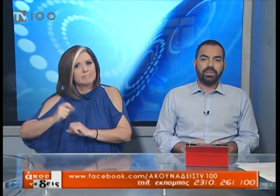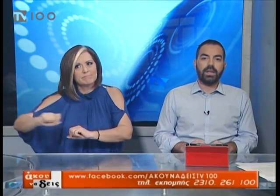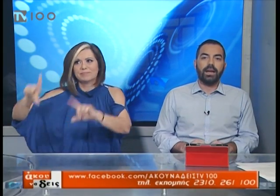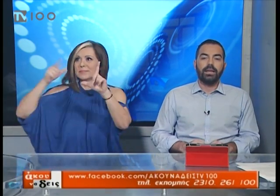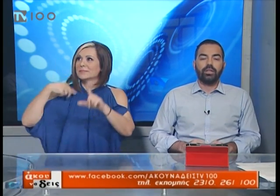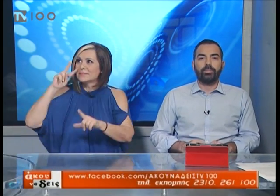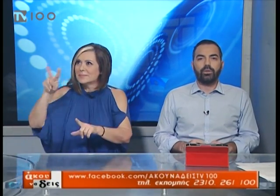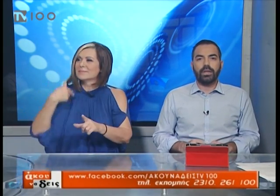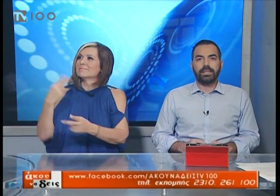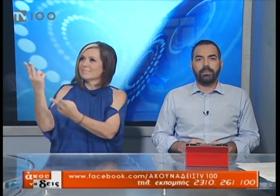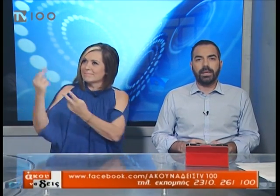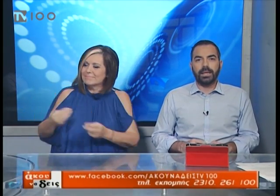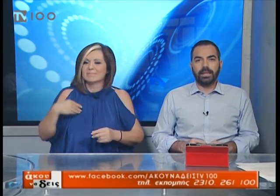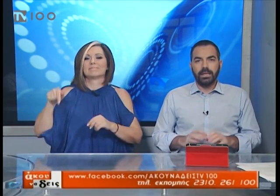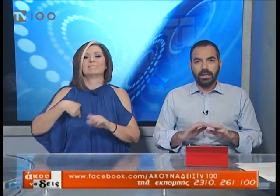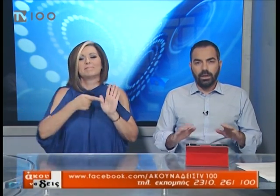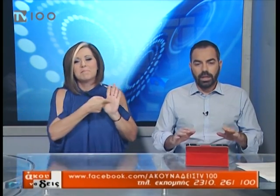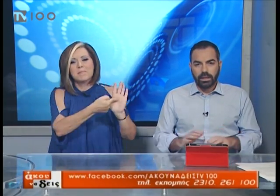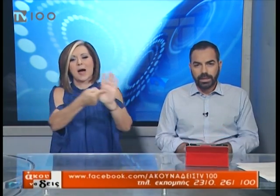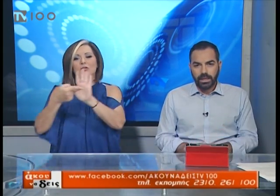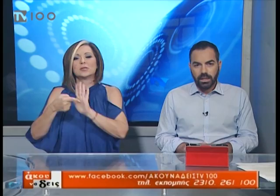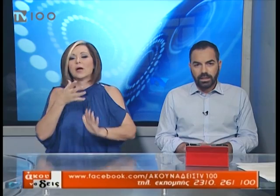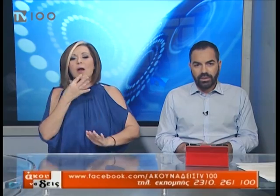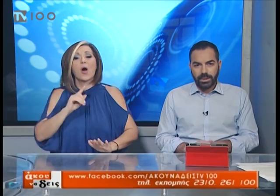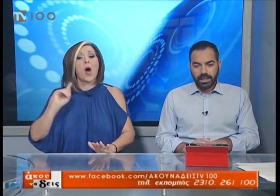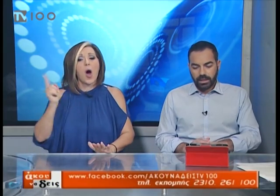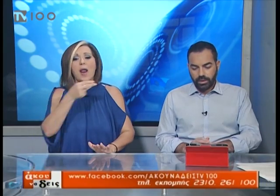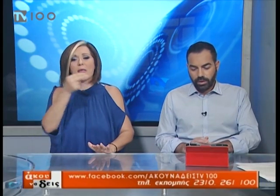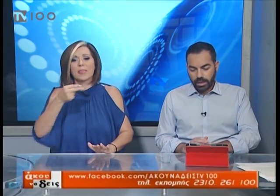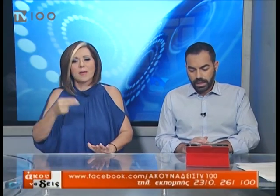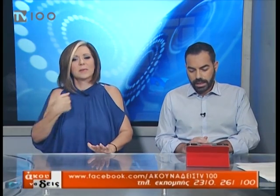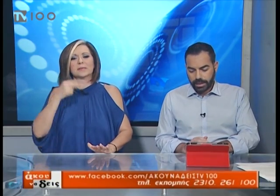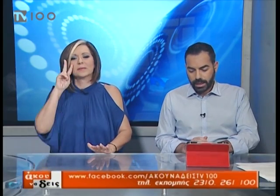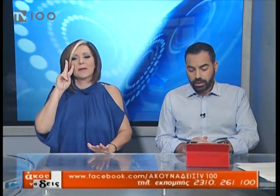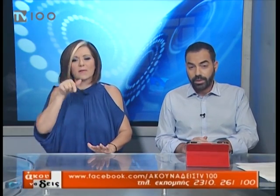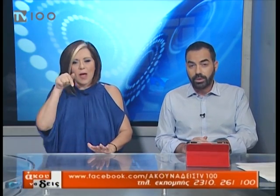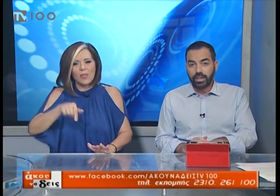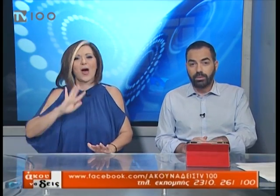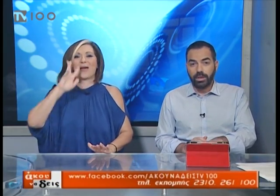και φυσικά το παρουσιάσαμε, γιατί όλα τα θέματα τα βλέπετε εδώ καθημερινά. Σοφία μου, σε ευχαριστώ πολύ.